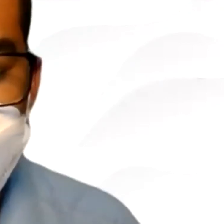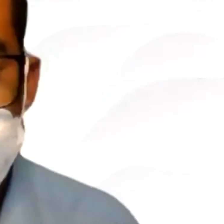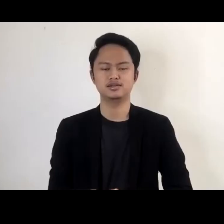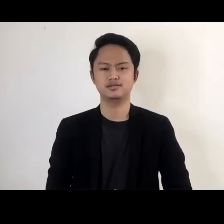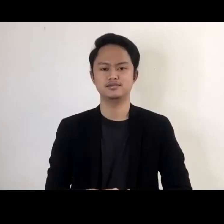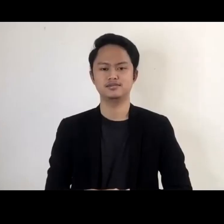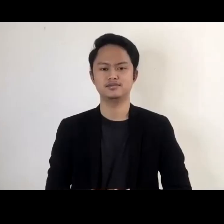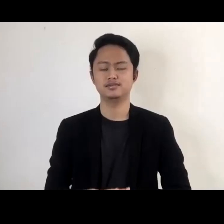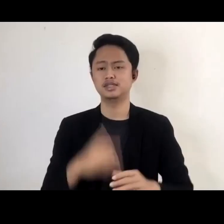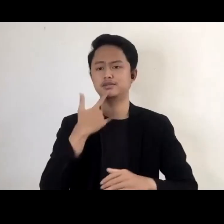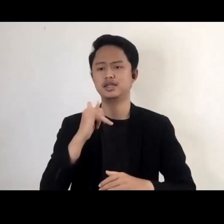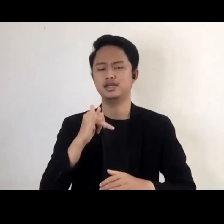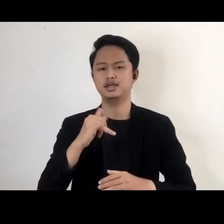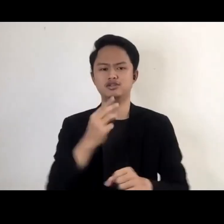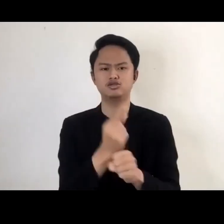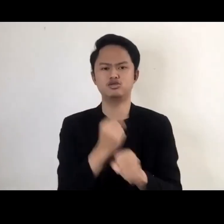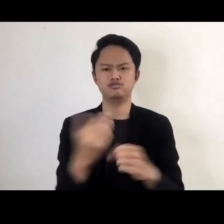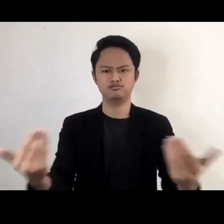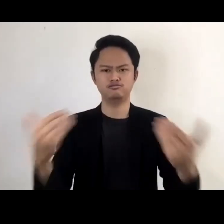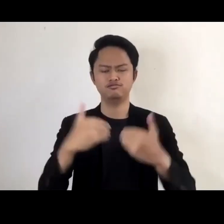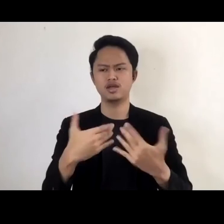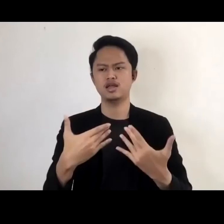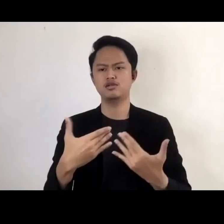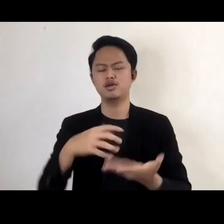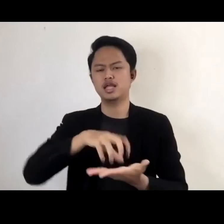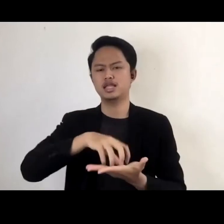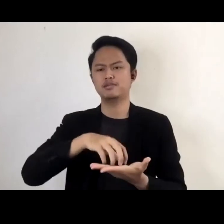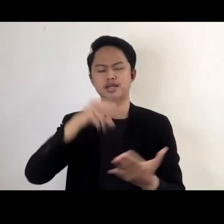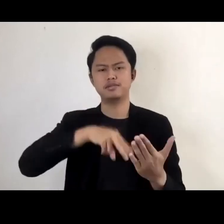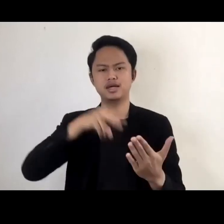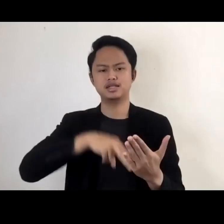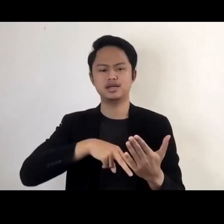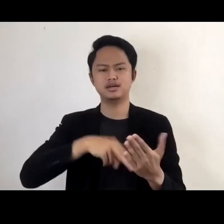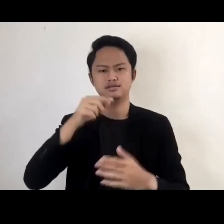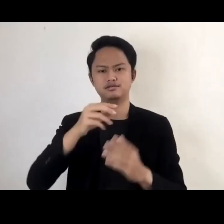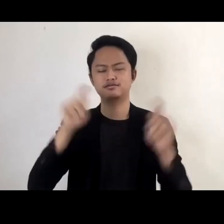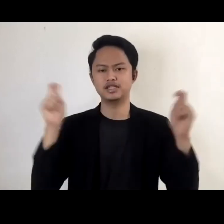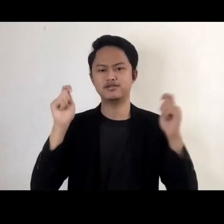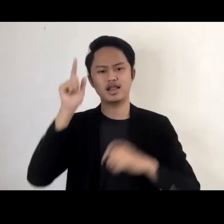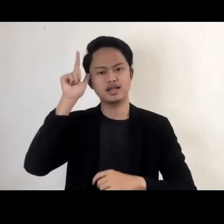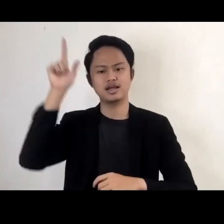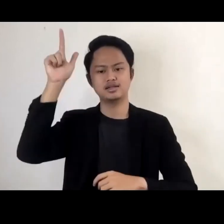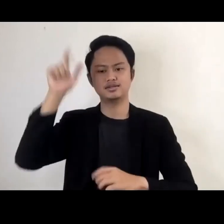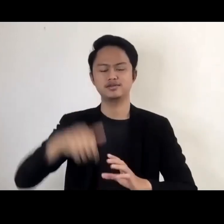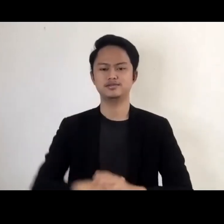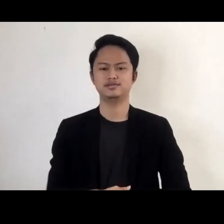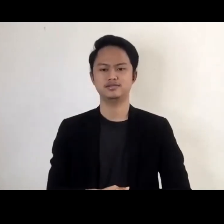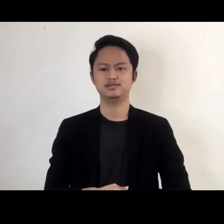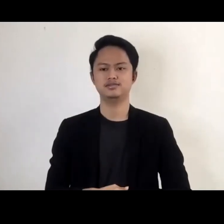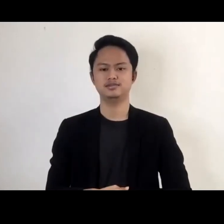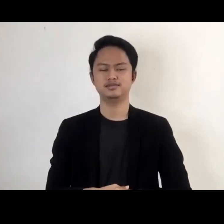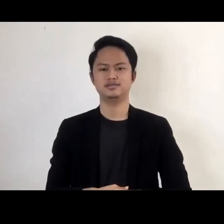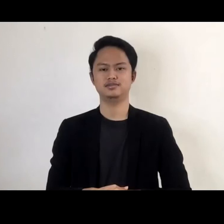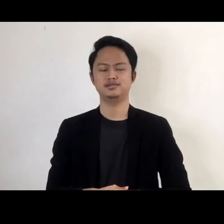seperti guru kunjung, pos baca, serta festival literasi. Upaya-upaya dan praktik baik yang dilakukan oleh Save the Children